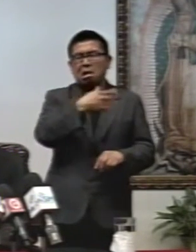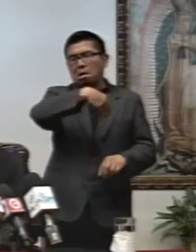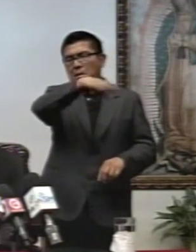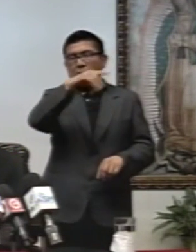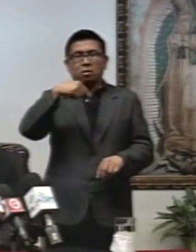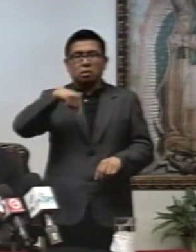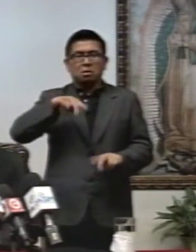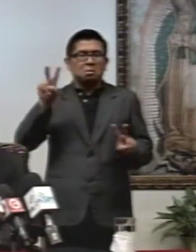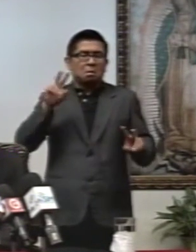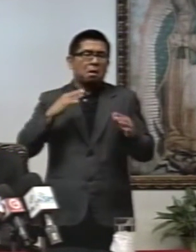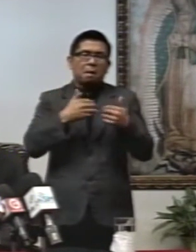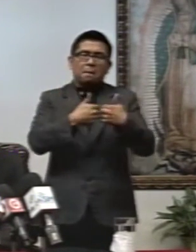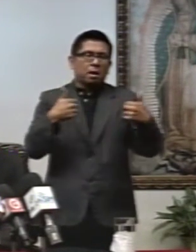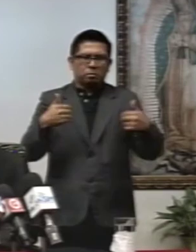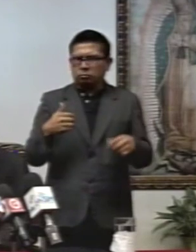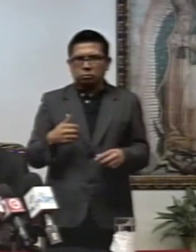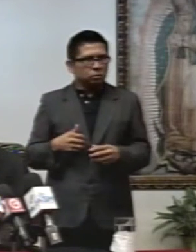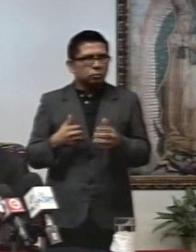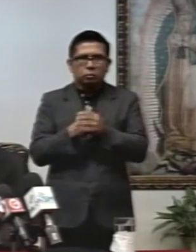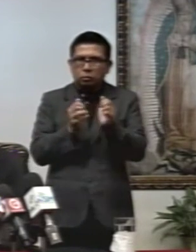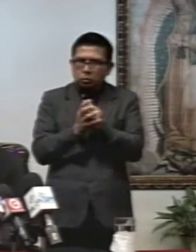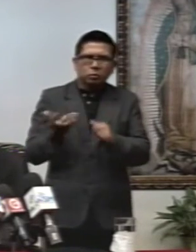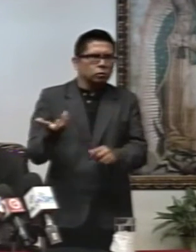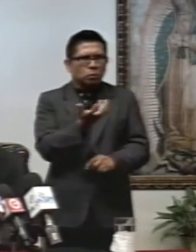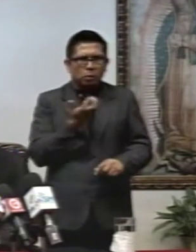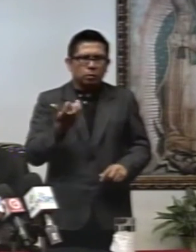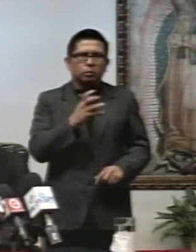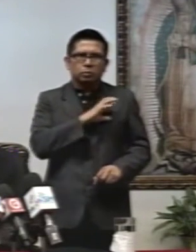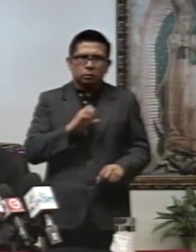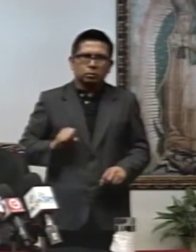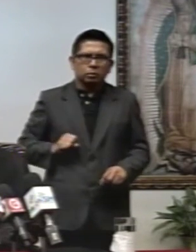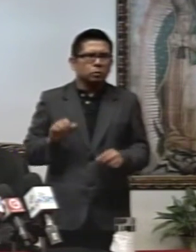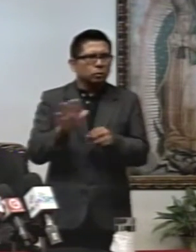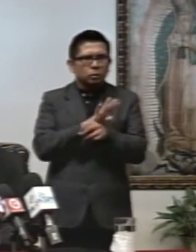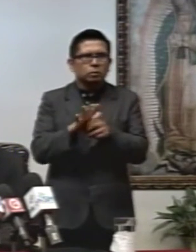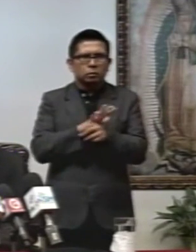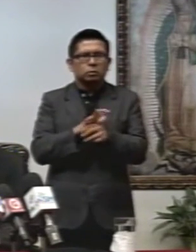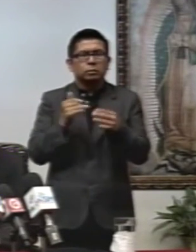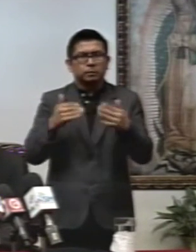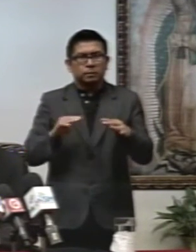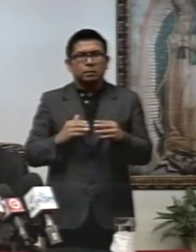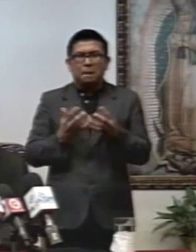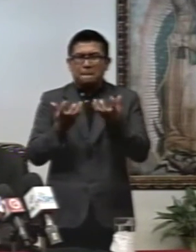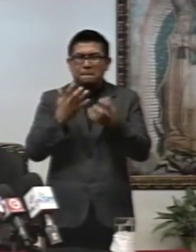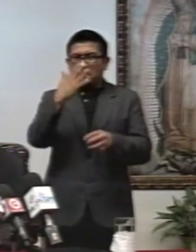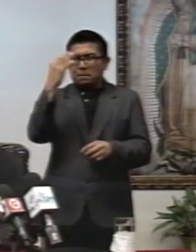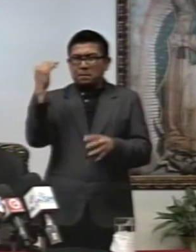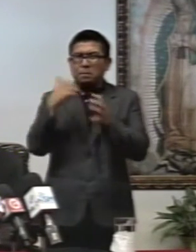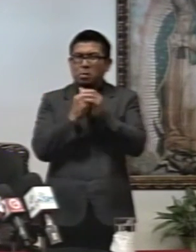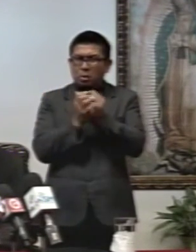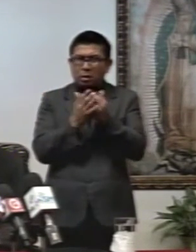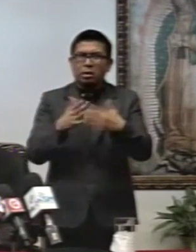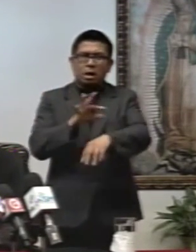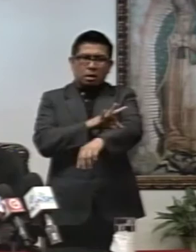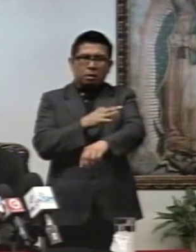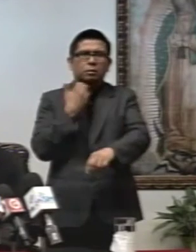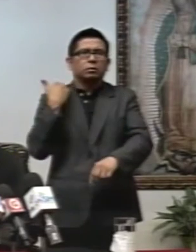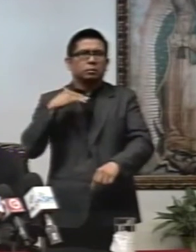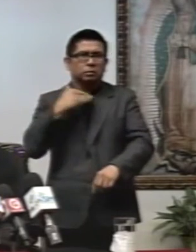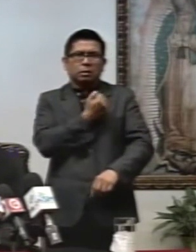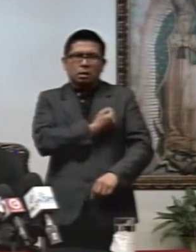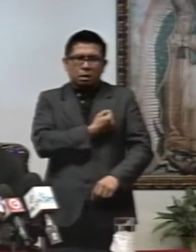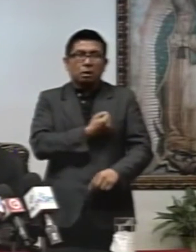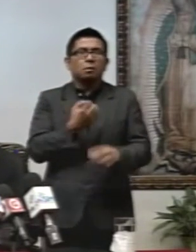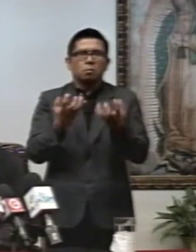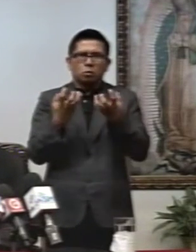va a afectar, a todos nos va a afectar. Ya de una vez, lo tienen tantos países, ¿no? Prohibir